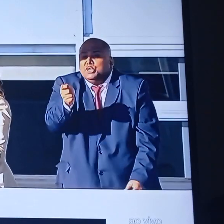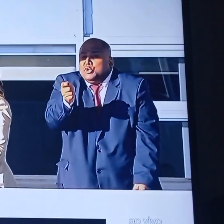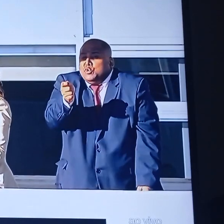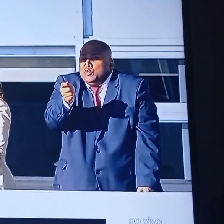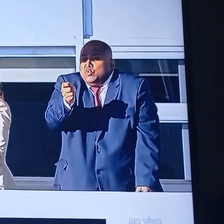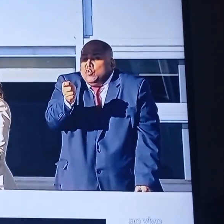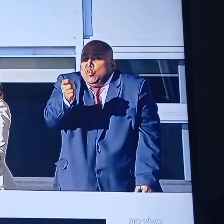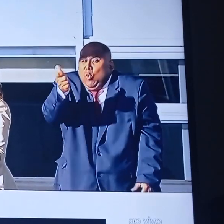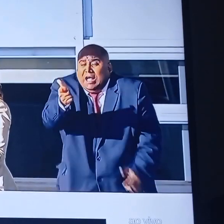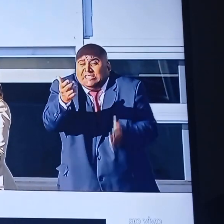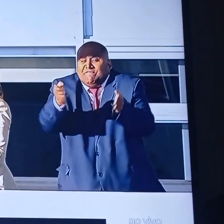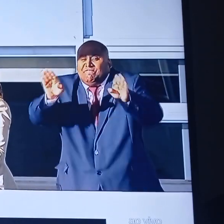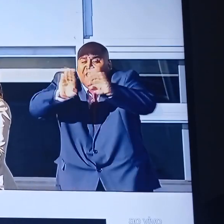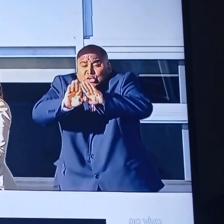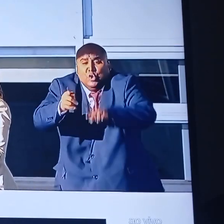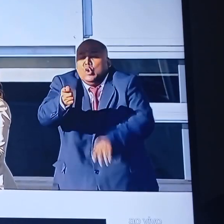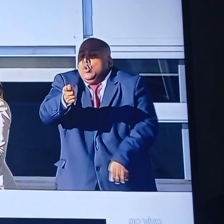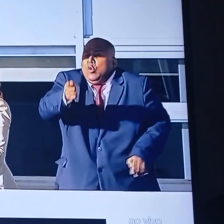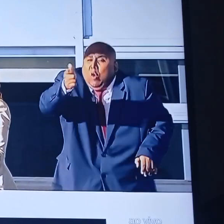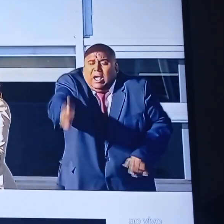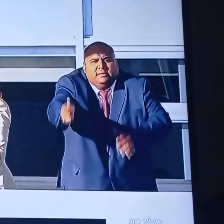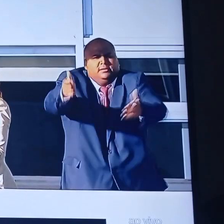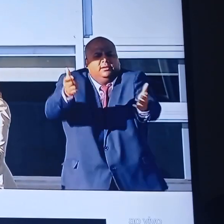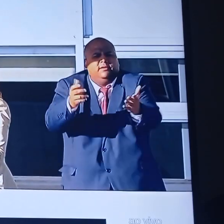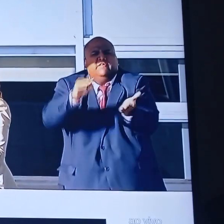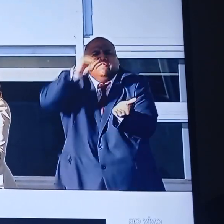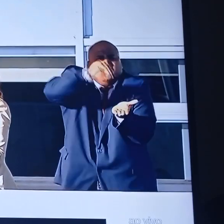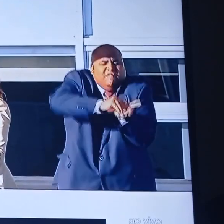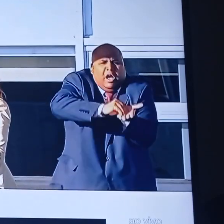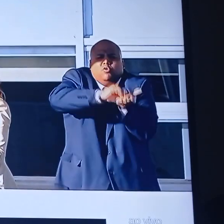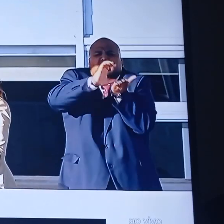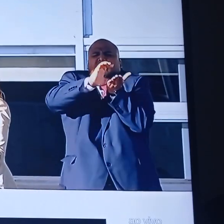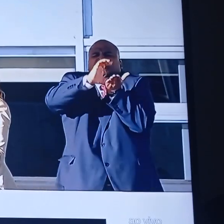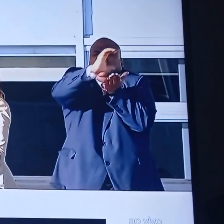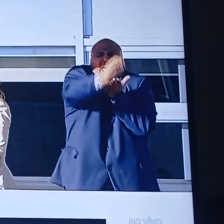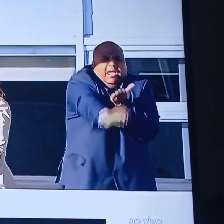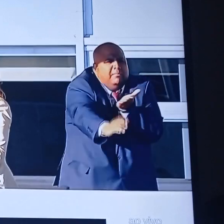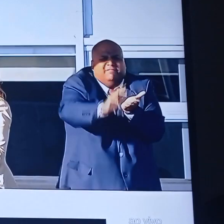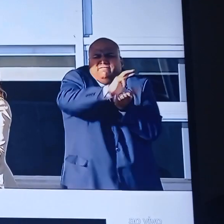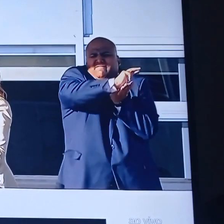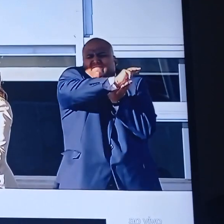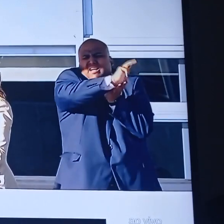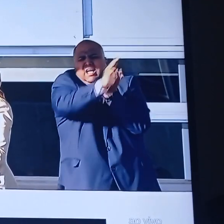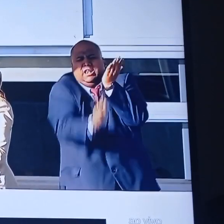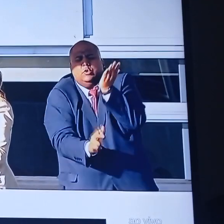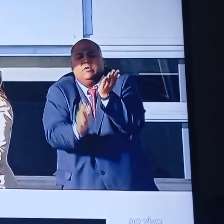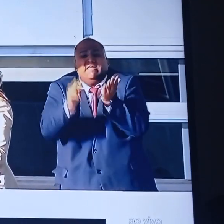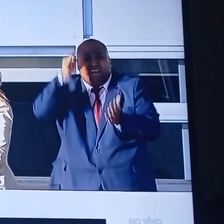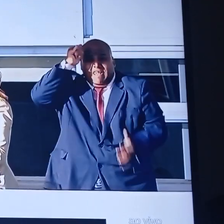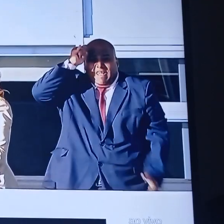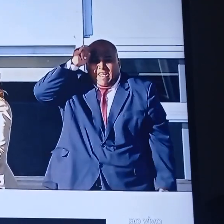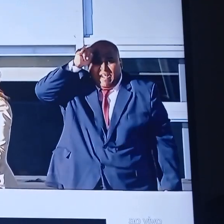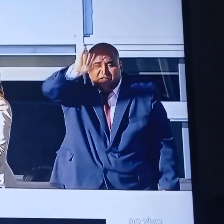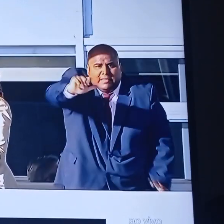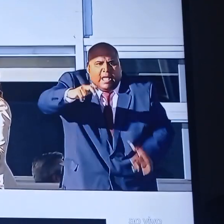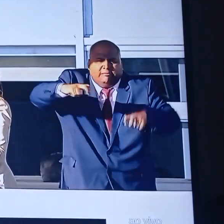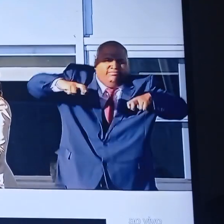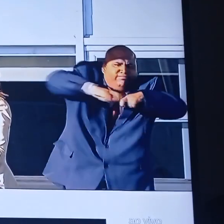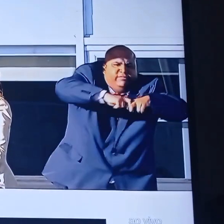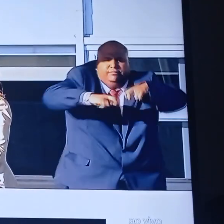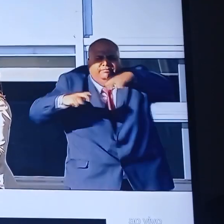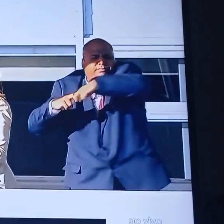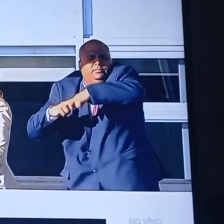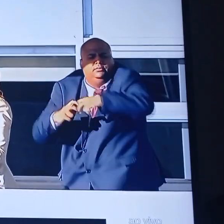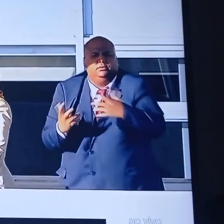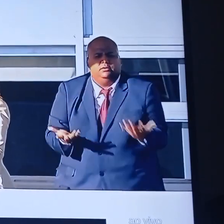de não concluir o ano letivo. Não existe recurso para a defesa civil e a prevenção de acidentes e desastres.